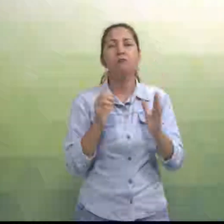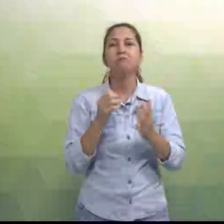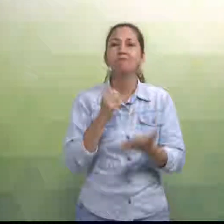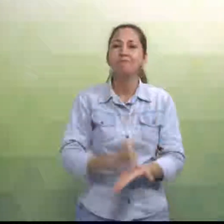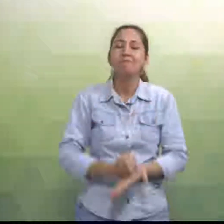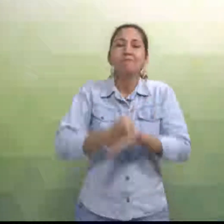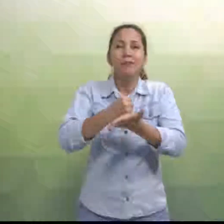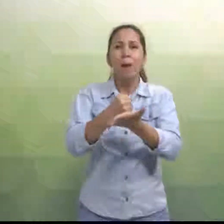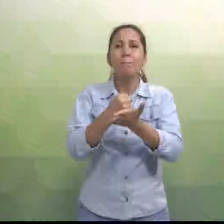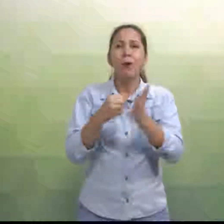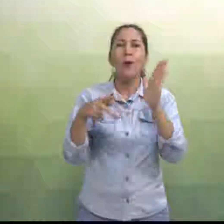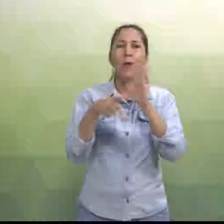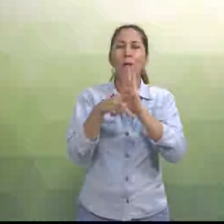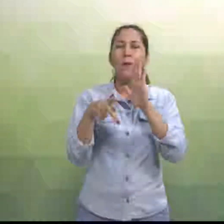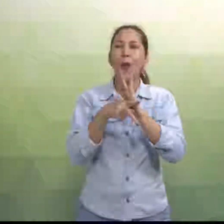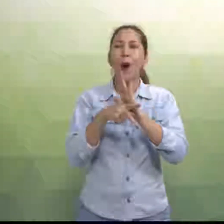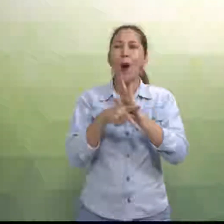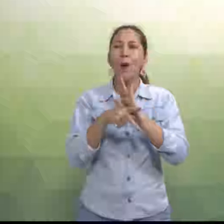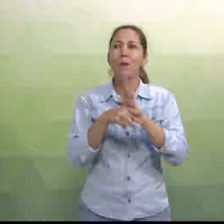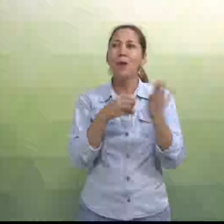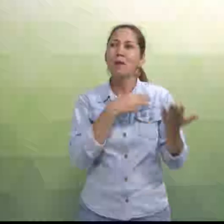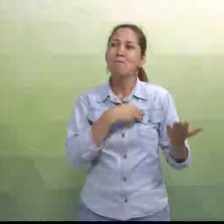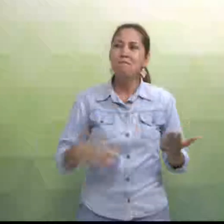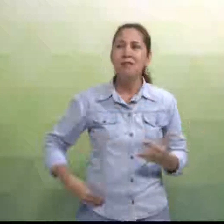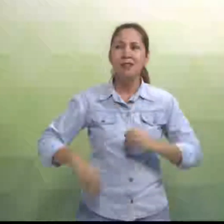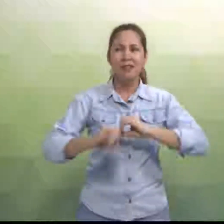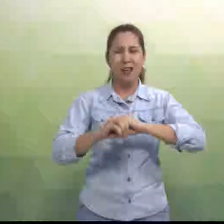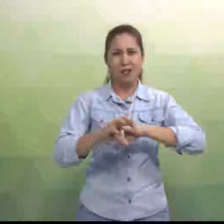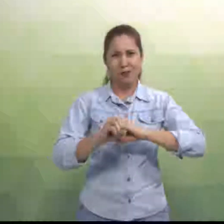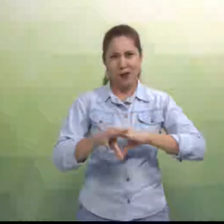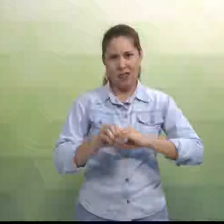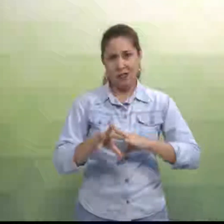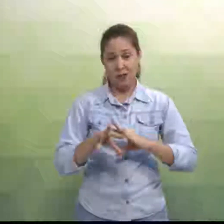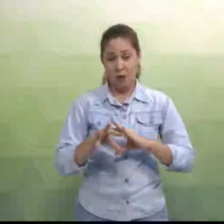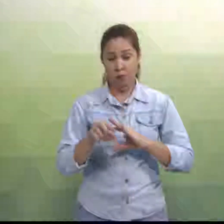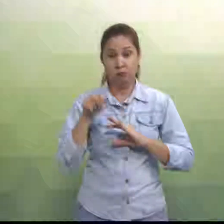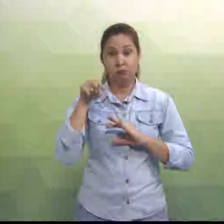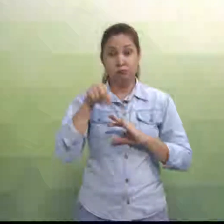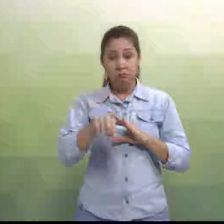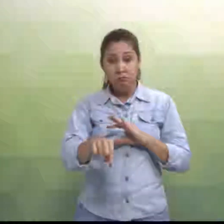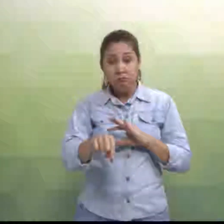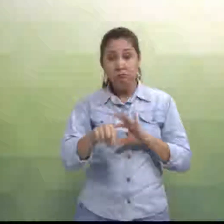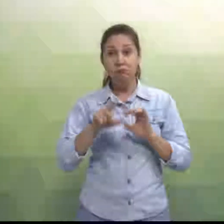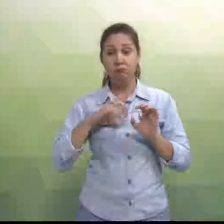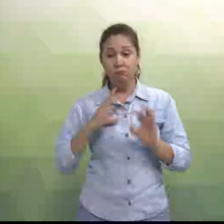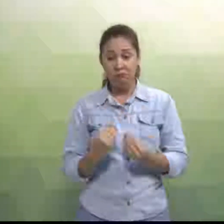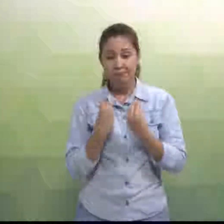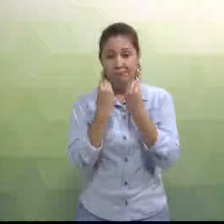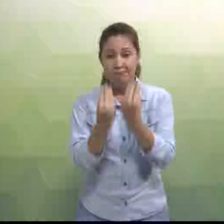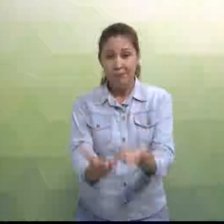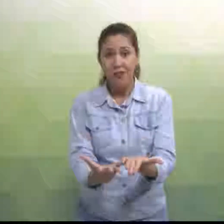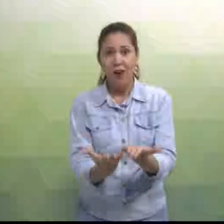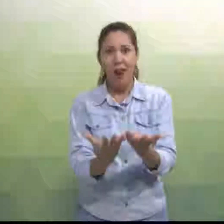No currículo, é necessário também que haja o apoio, o Ministério da